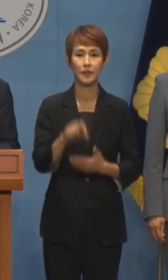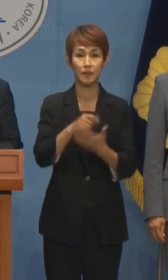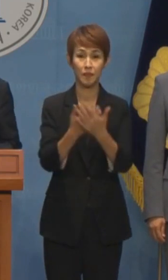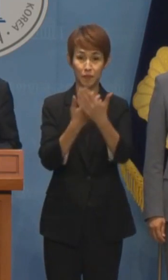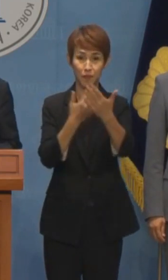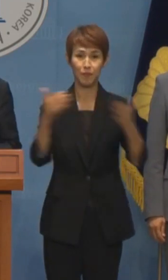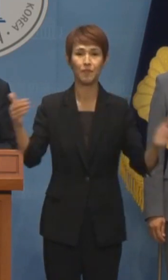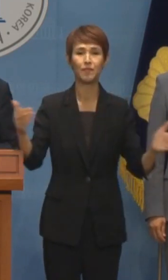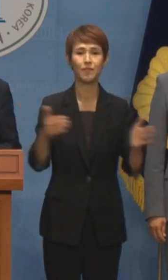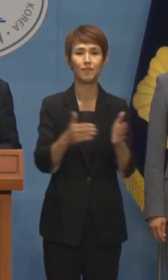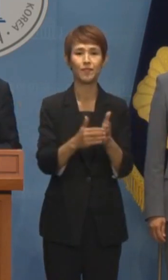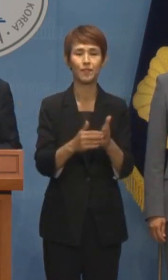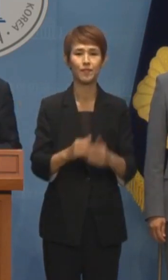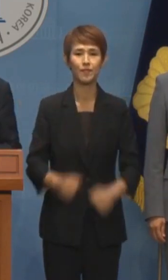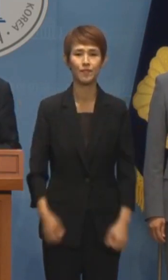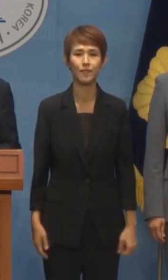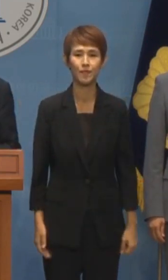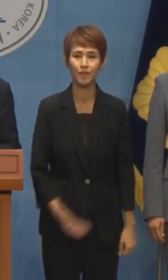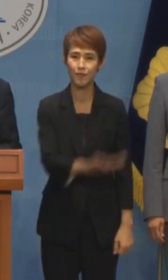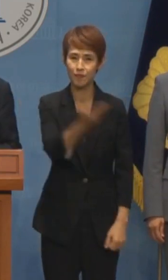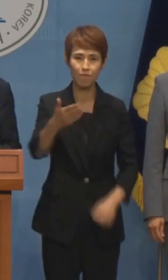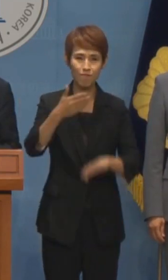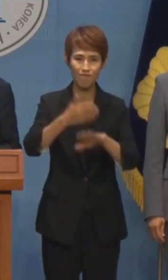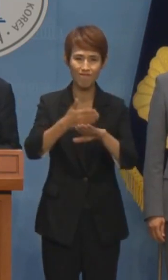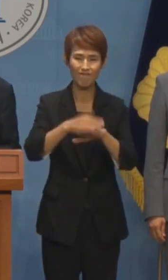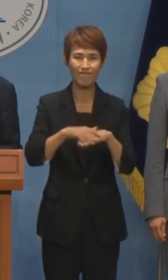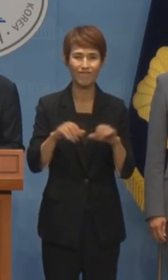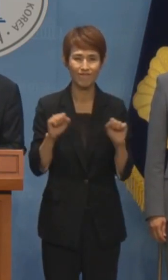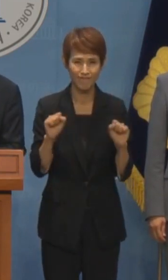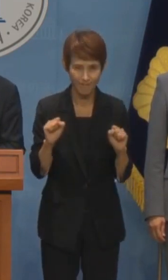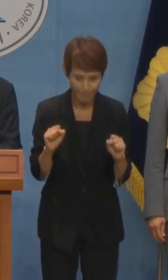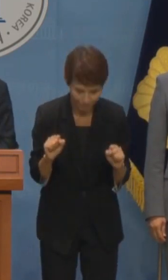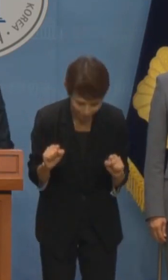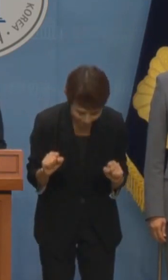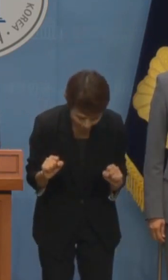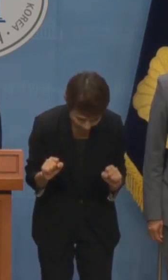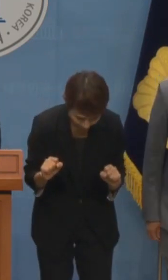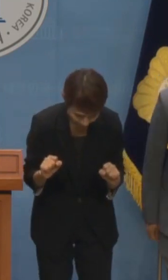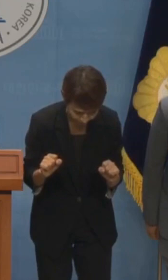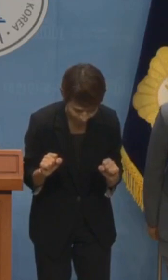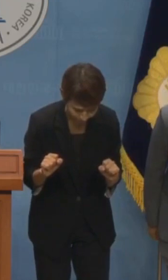이상으로 기자회견을 마치도록 하겠습니다. 함께해 주신 언론인 여러분 진심으로 감사드립니다.